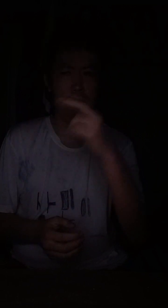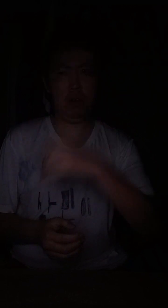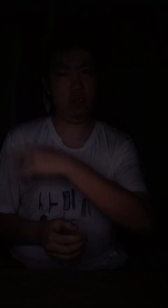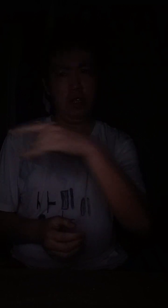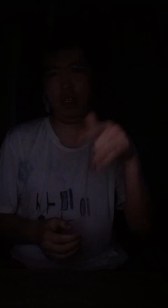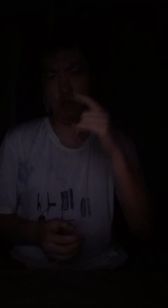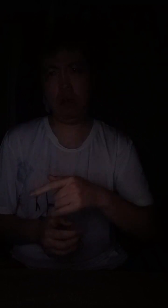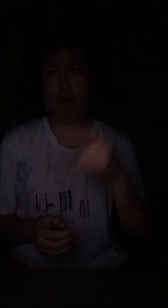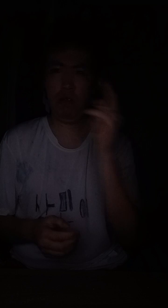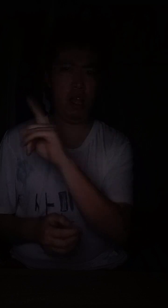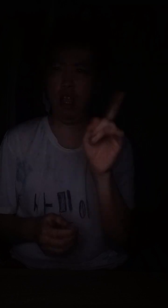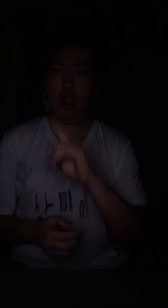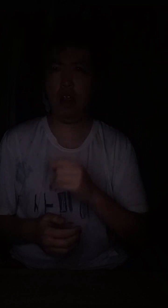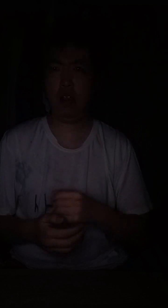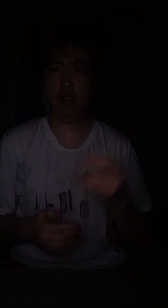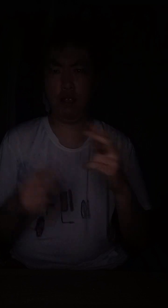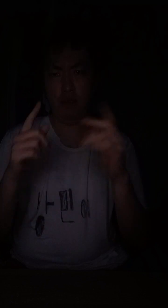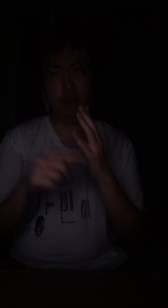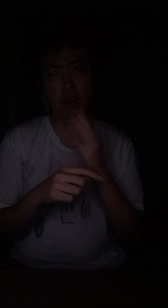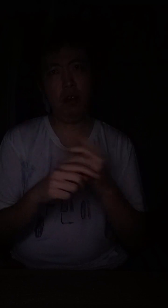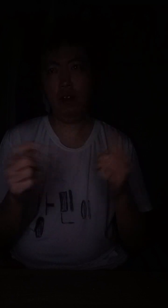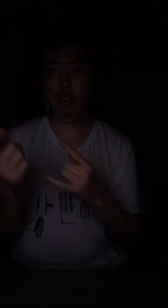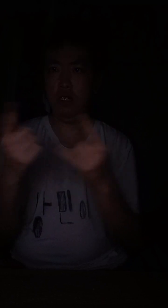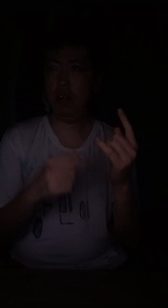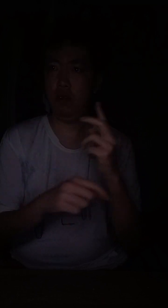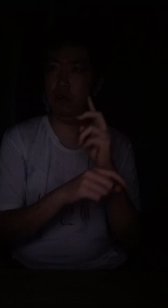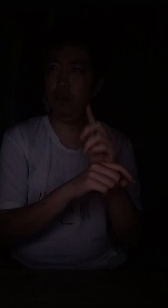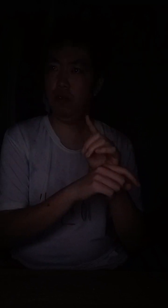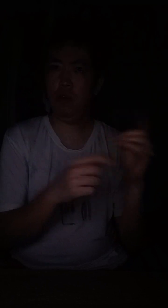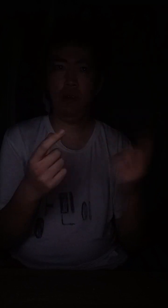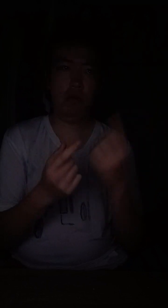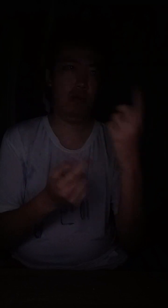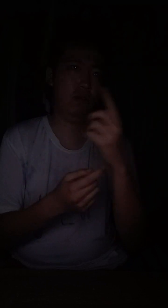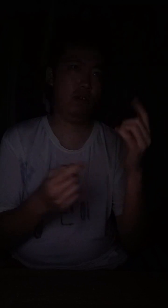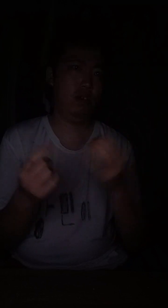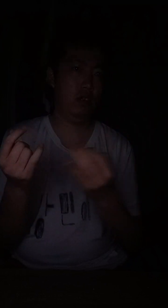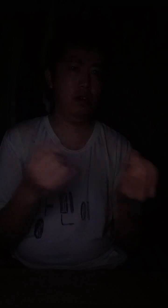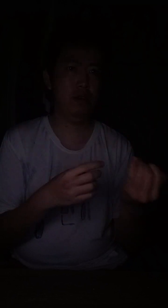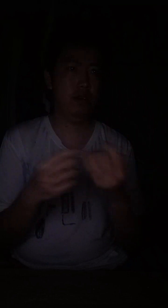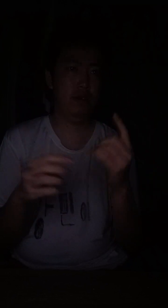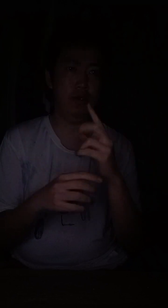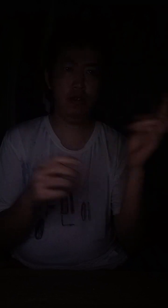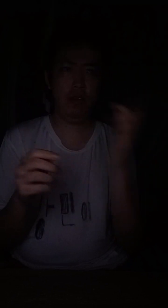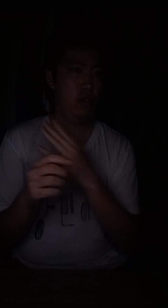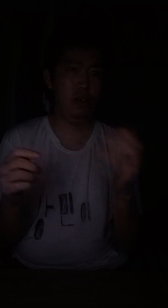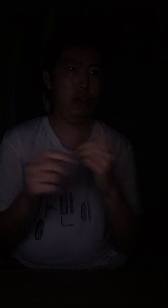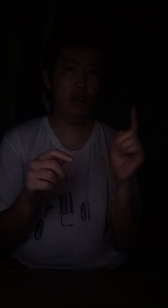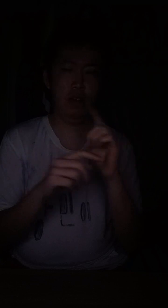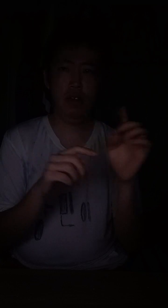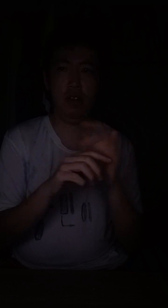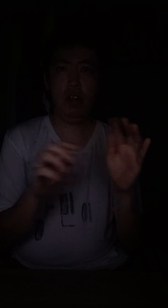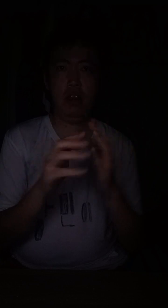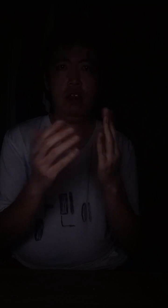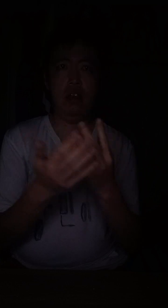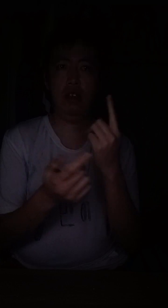임명한 게 무효가 아닌 만큼 이사회의 사장 후보자 결정 역시 무효로 단정하기 어렵다고 밝혔습니다. 보도에